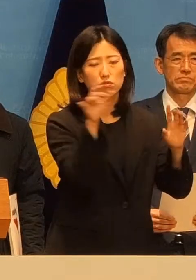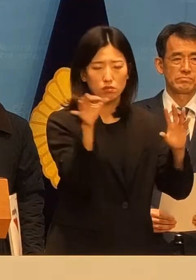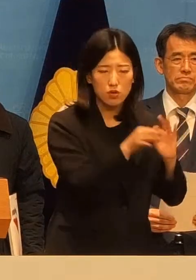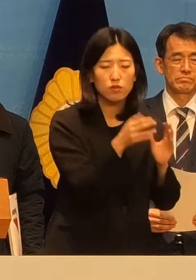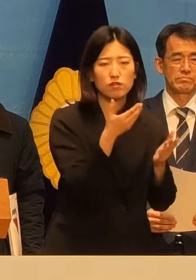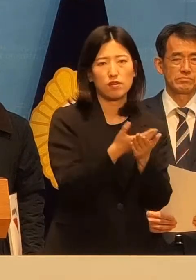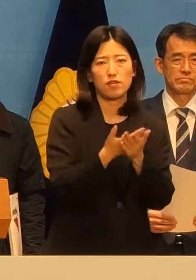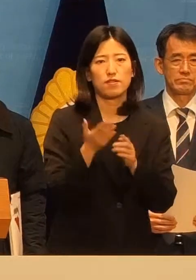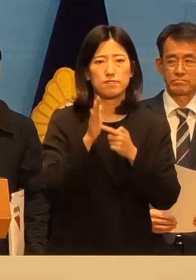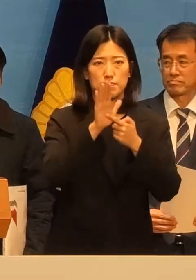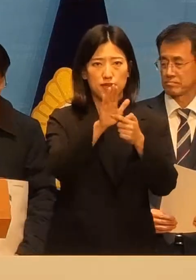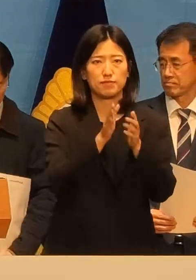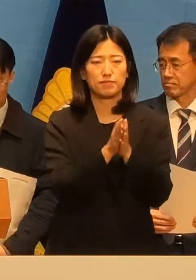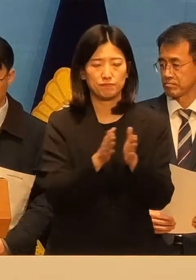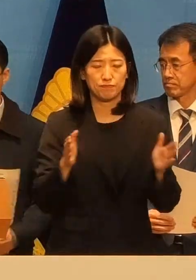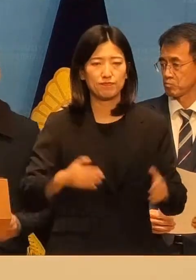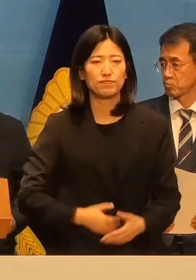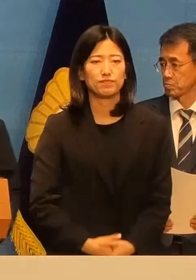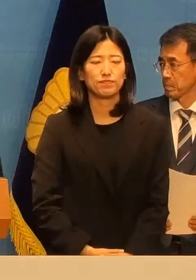하겠습니다.